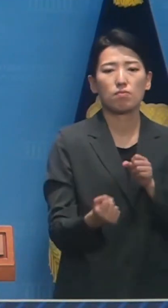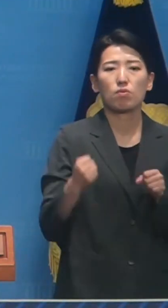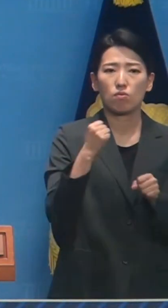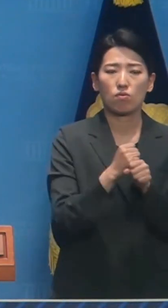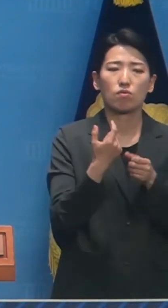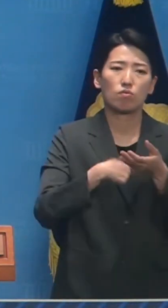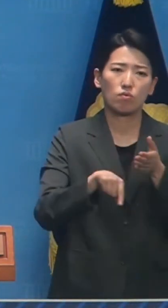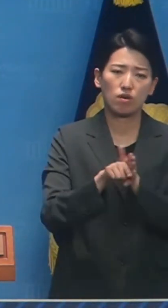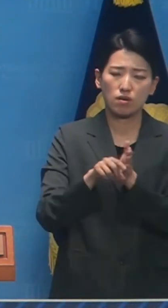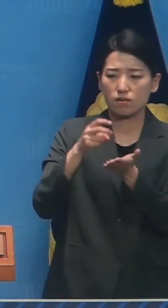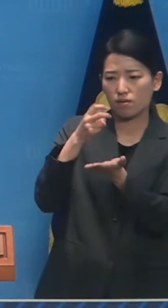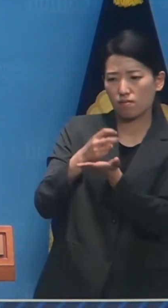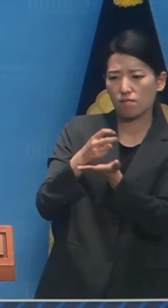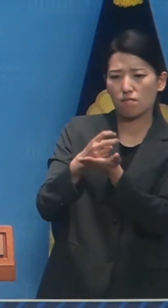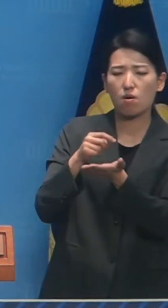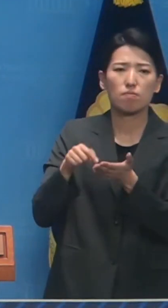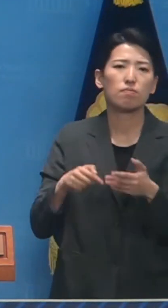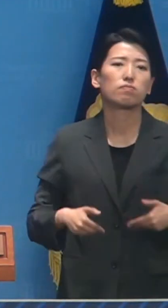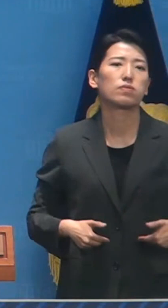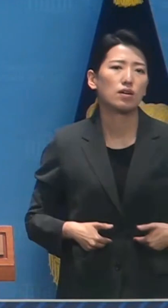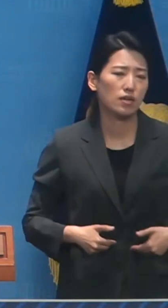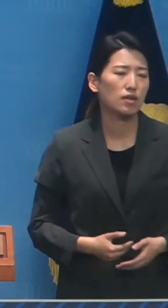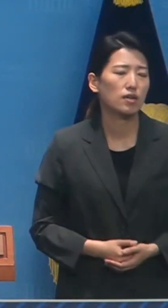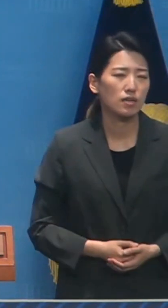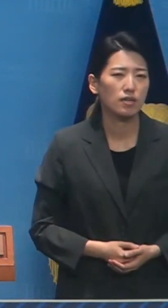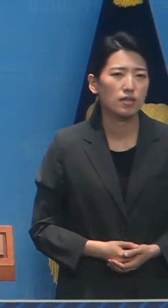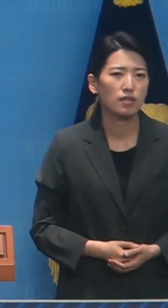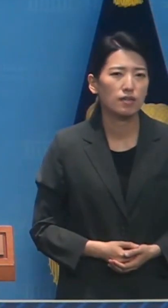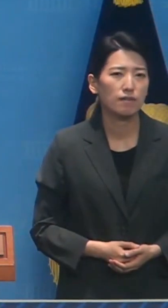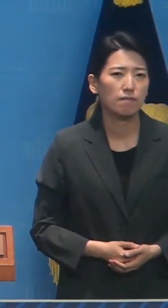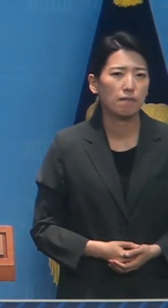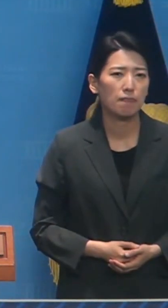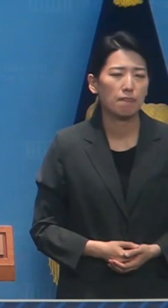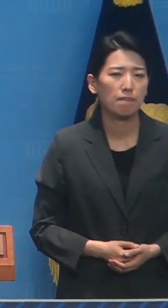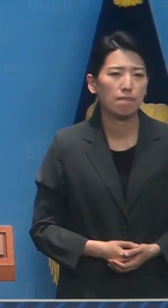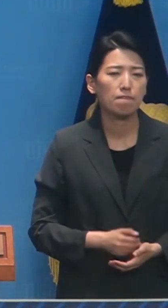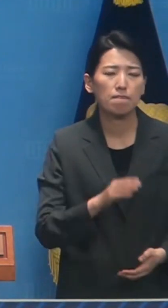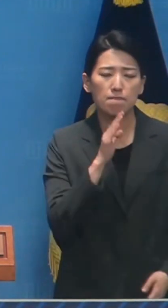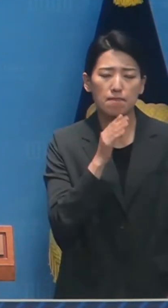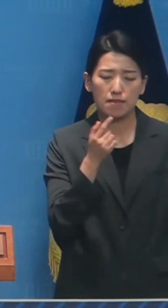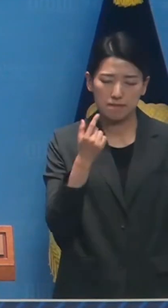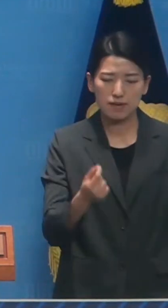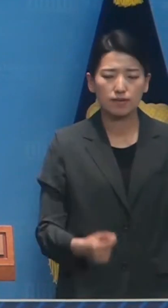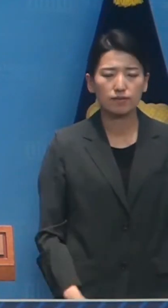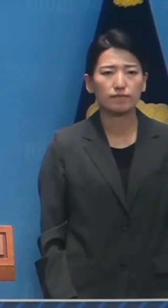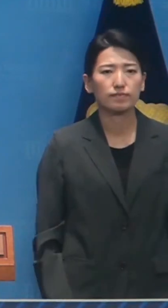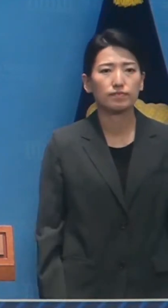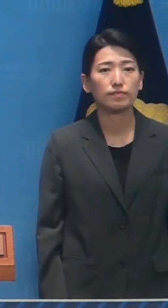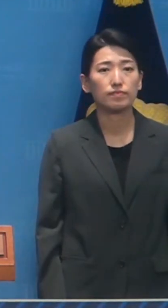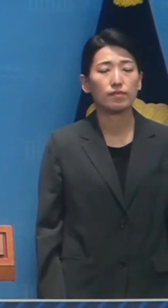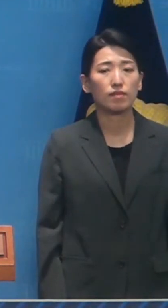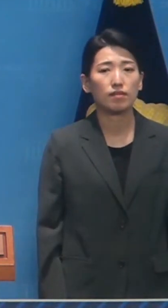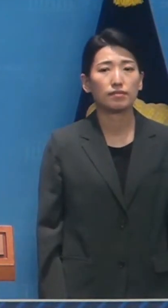실정법이 부존해 있다는 엄연한 현실적 문제가 우리 앞에 있다는 것입니다.